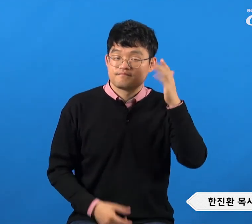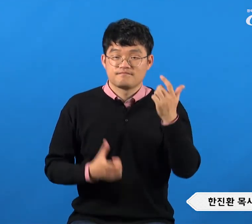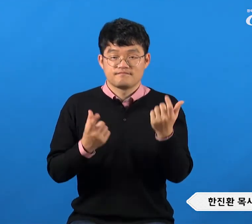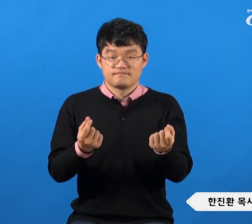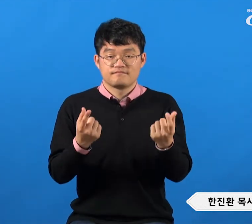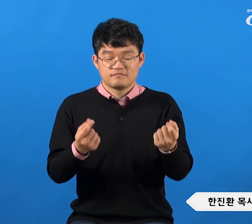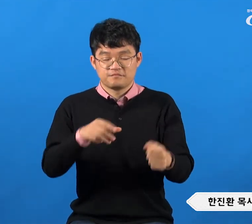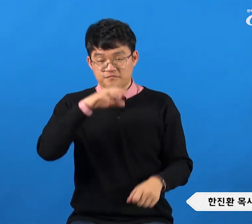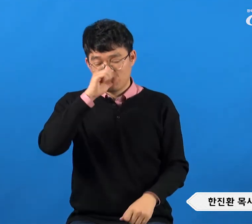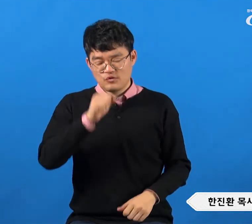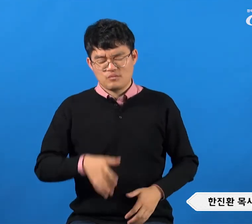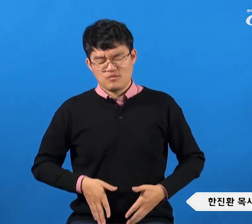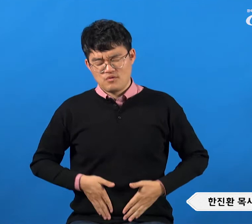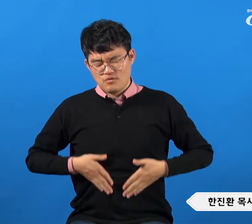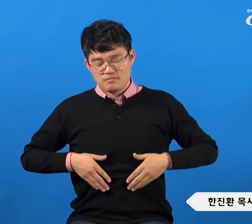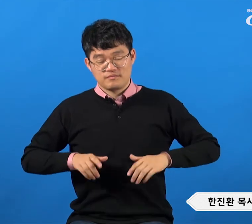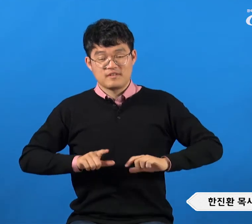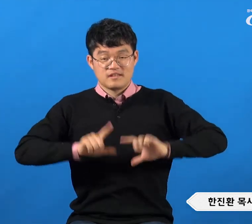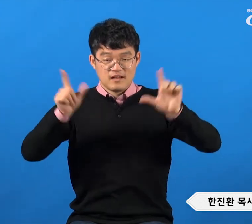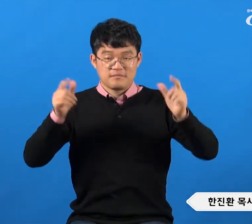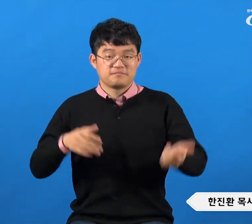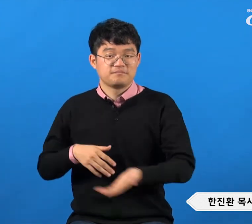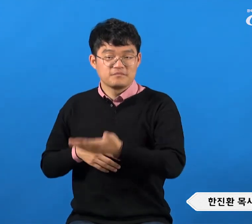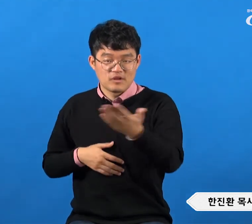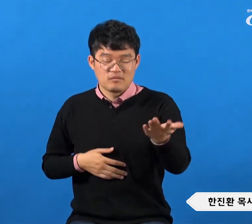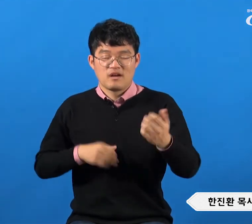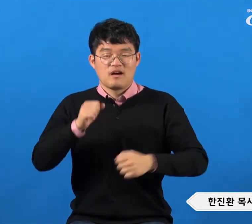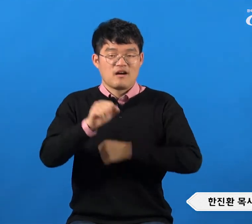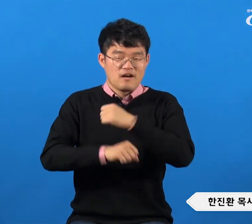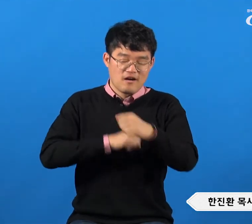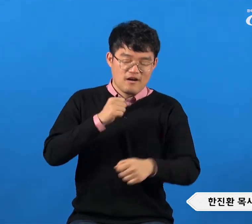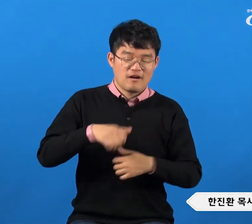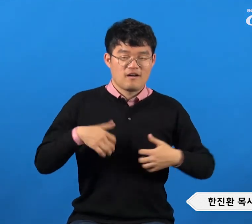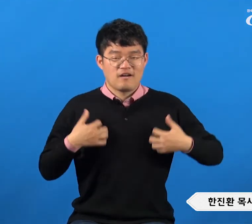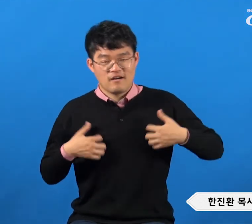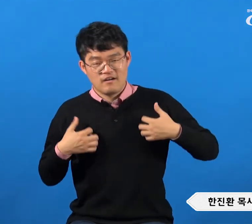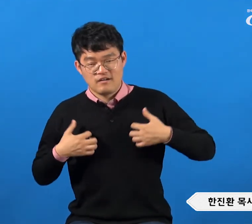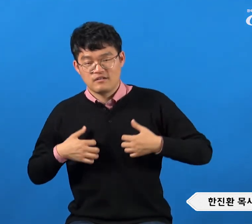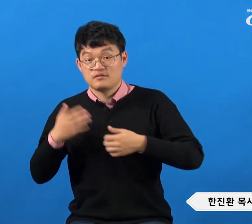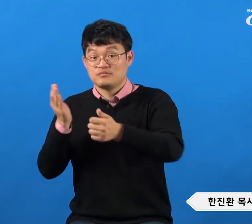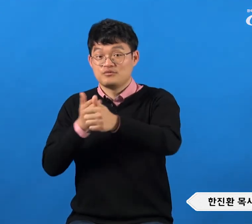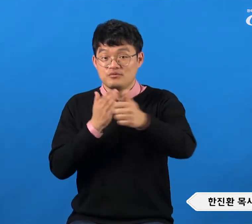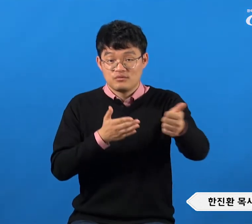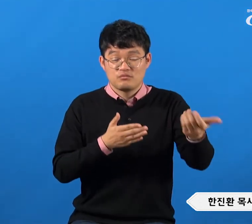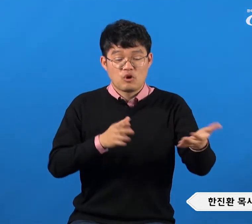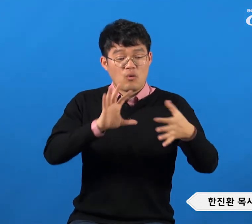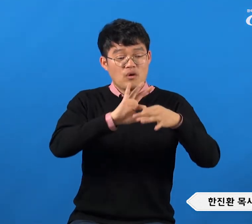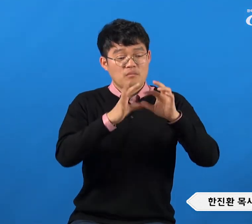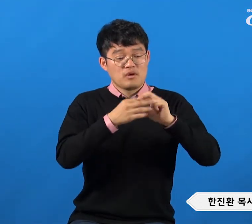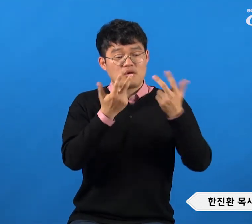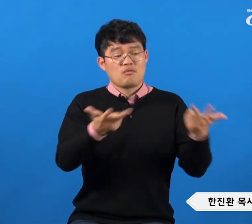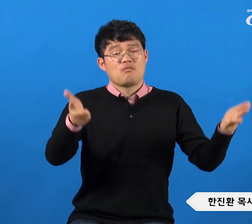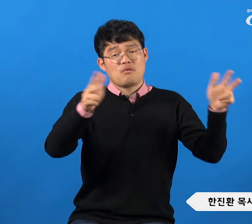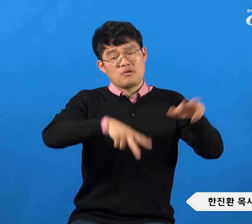요즘같이 좋은 이 봄날을 여러분 마음껏 즐기십시오. 올림픽 공원만 해도 얼마나 좋은지